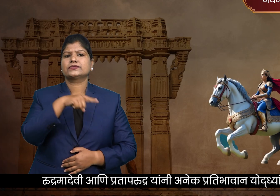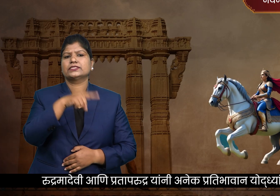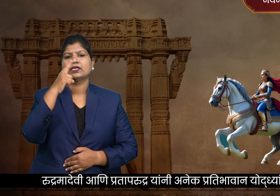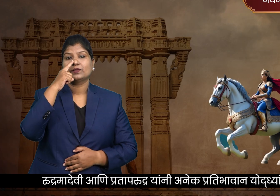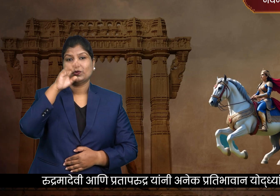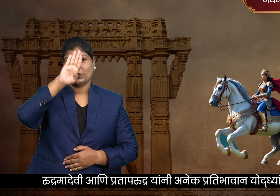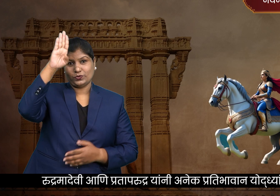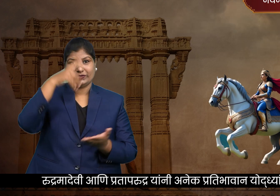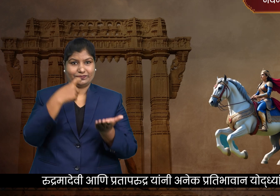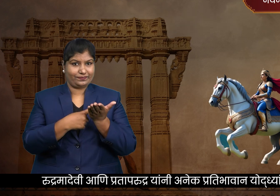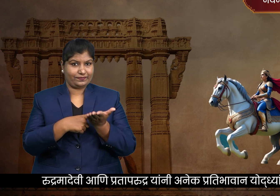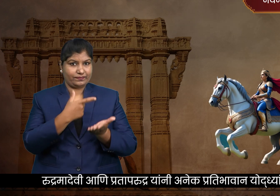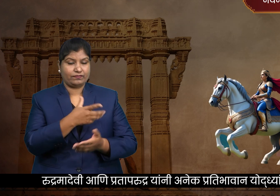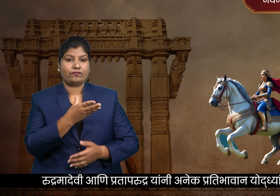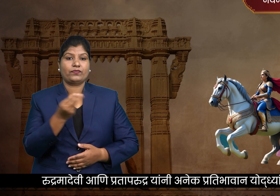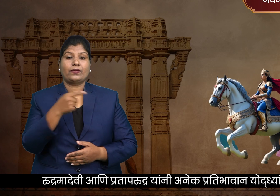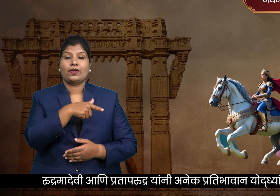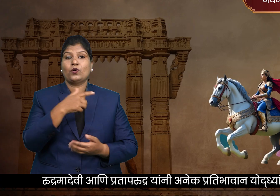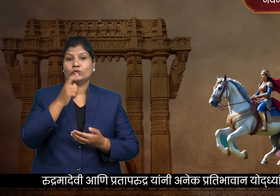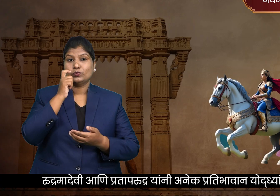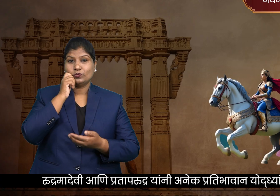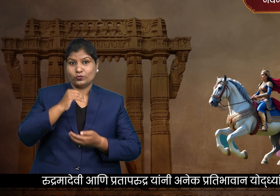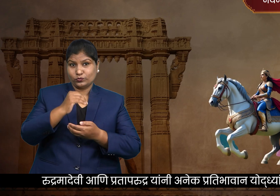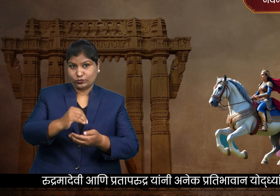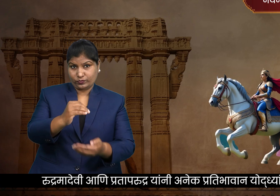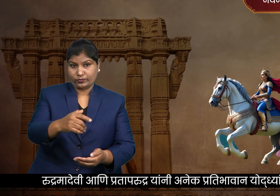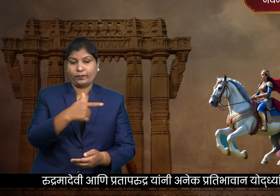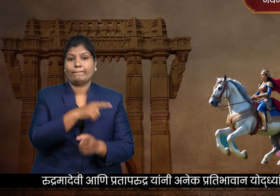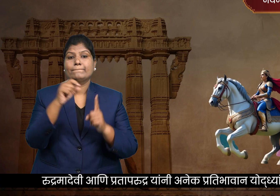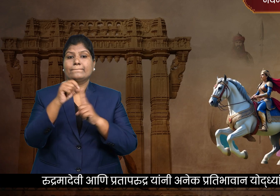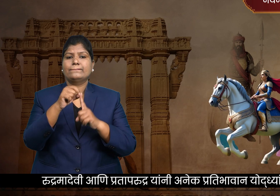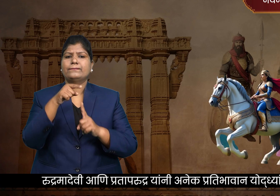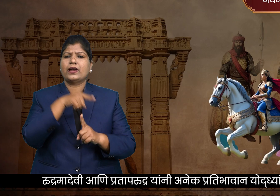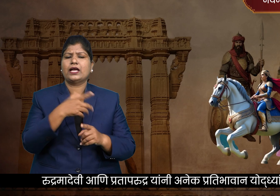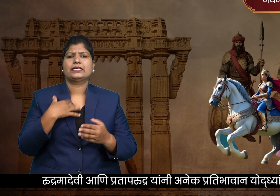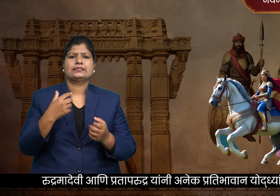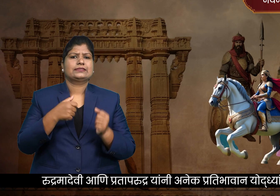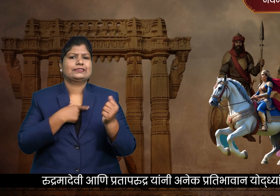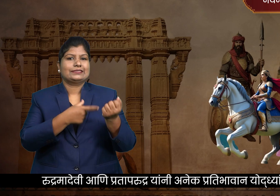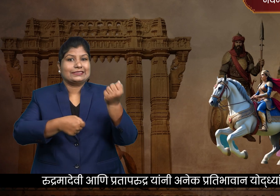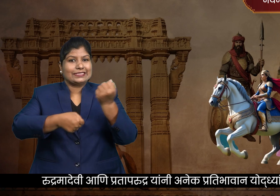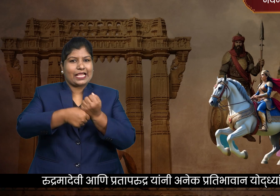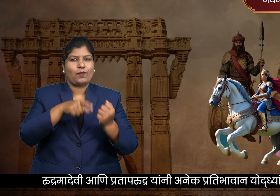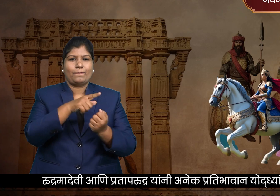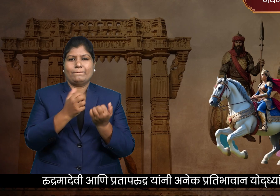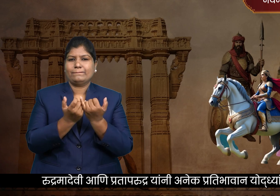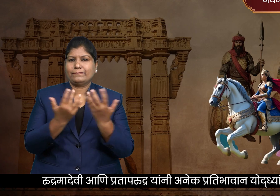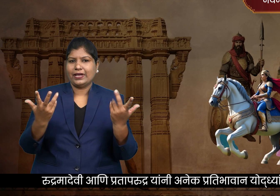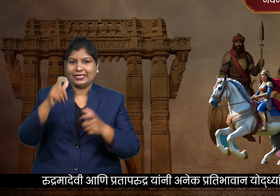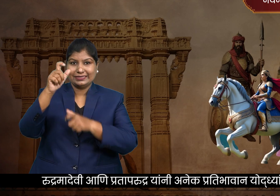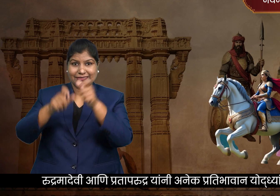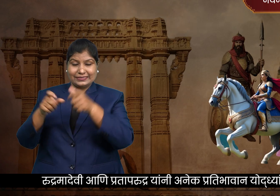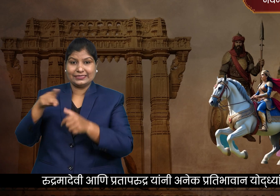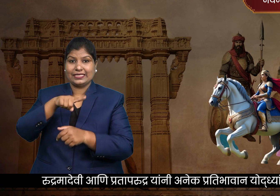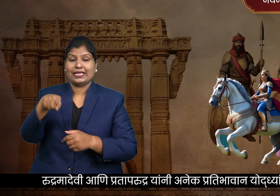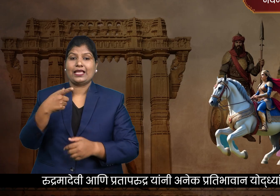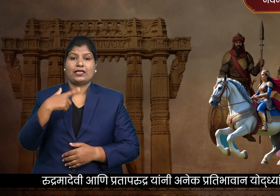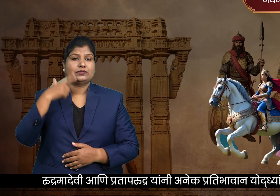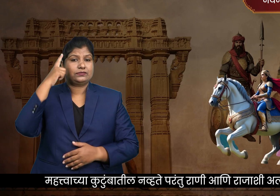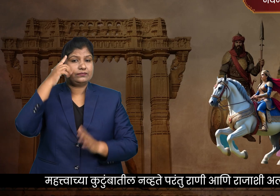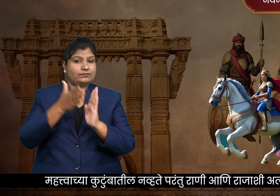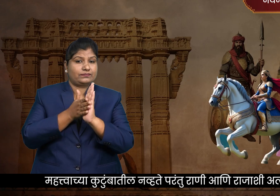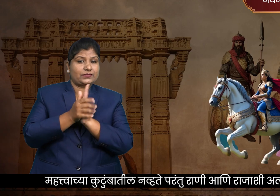रुद्रमदेवी आणि प्रतापरुद्र यांनी अनेक प्रतिभावान योद्ध्यांना पाठिंबा दिला